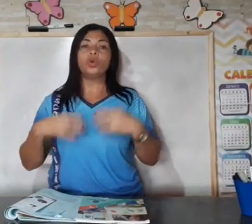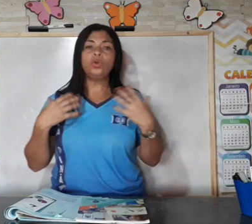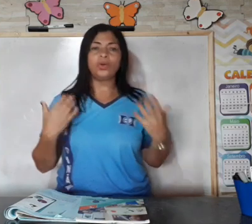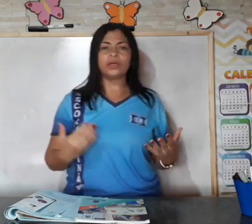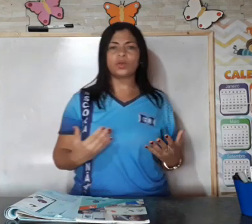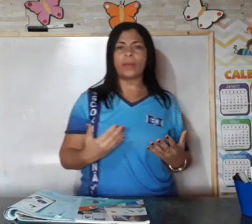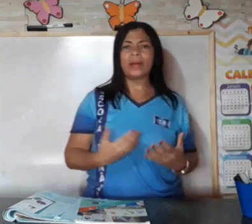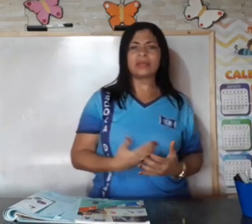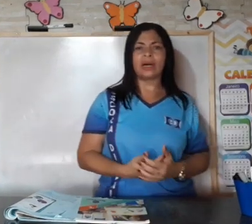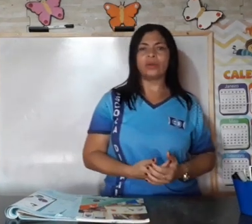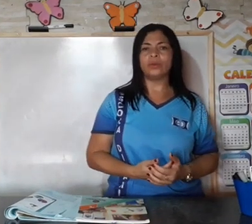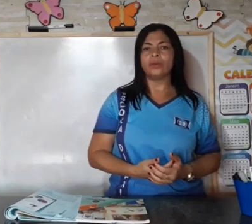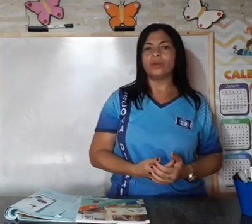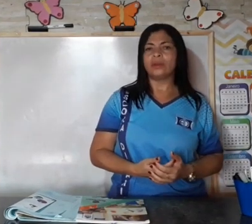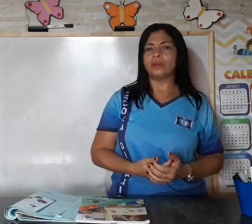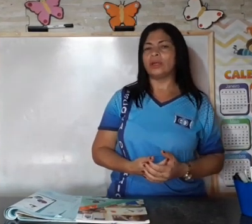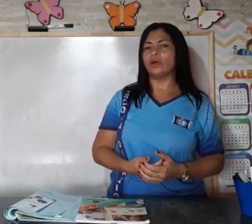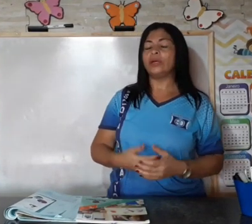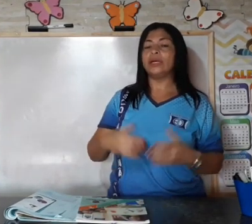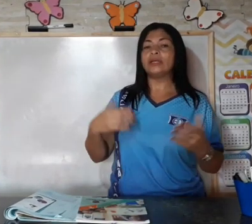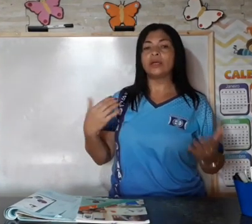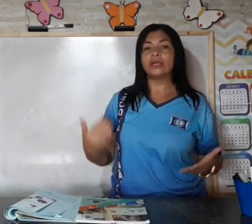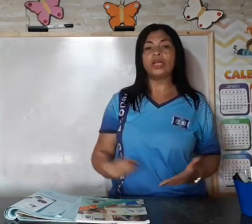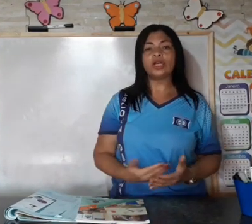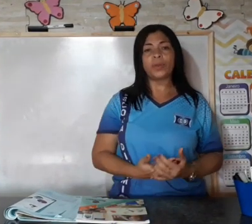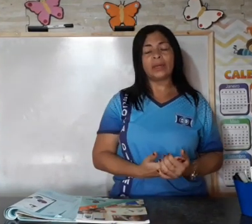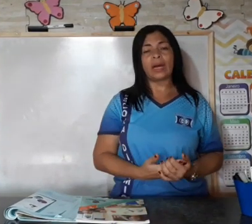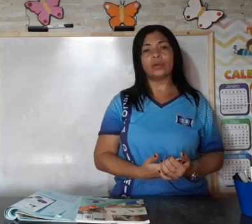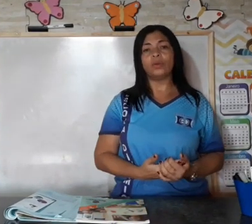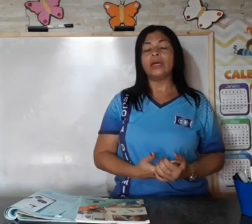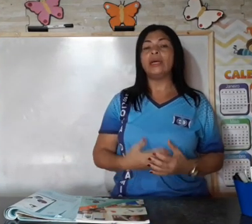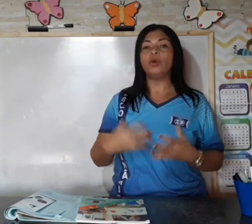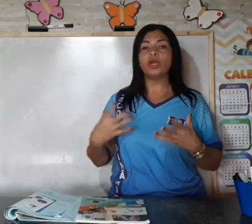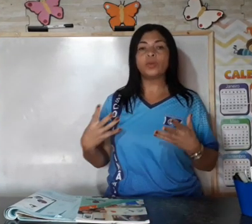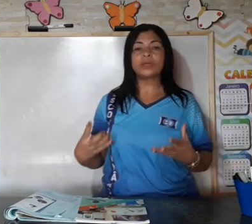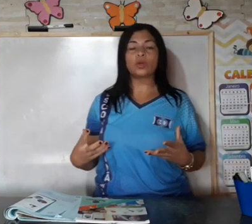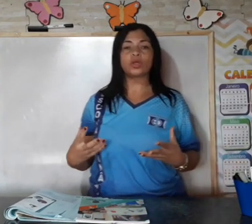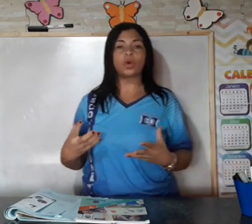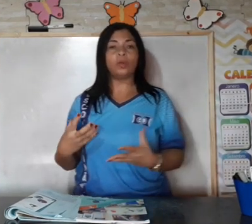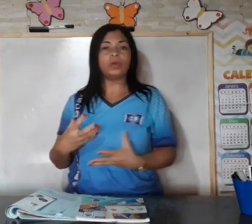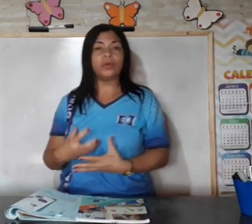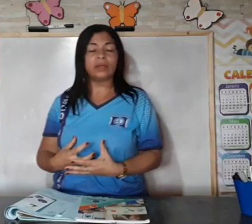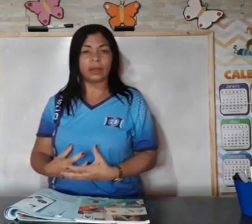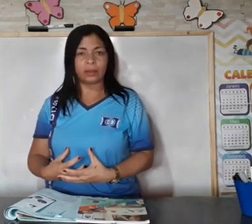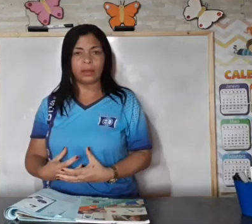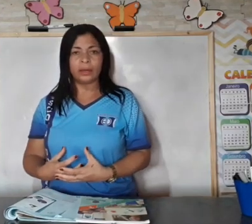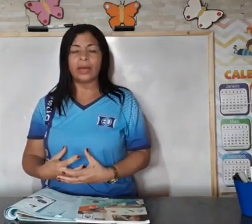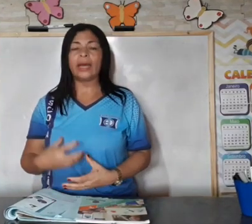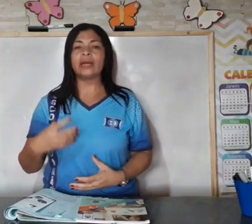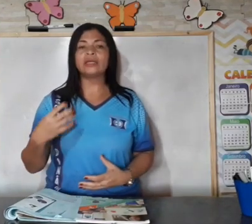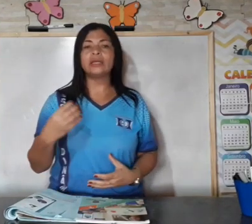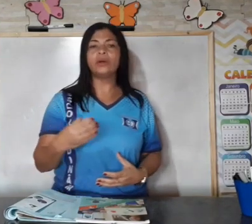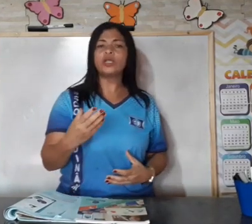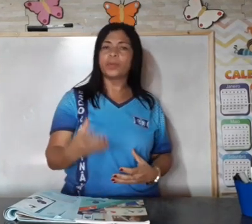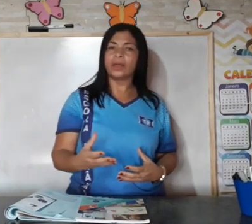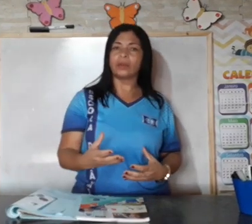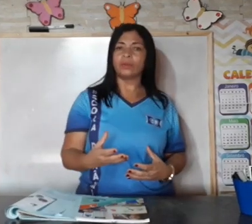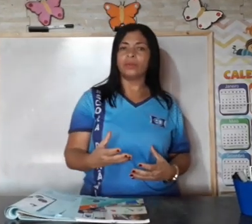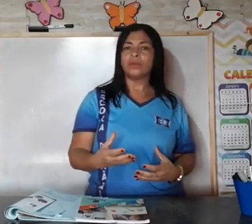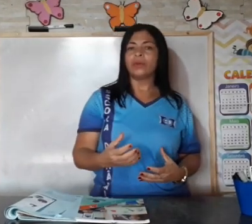Tudo isso é passado, entendeu? E isso é desrespeitado. E muitas pessoas, como não entendem, elas não respeitam.